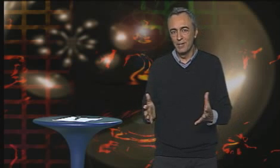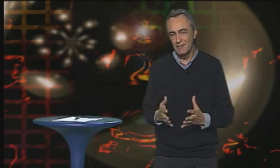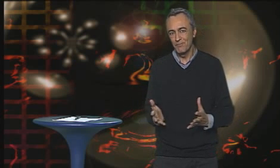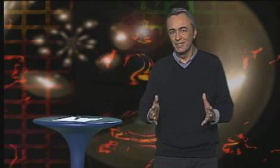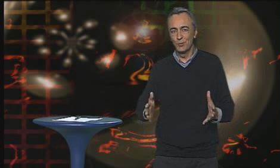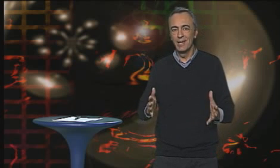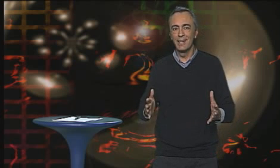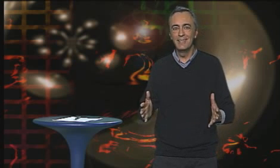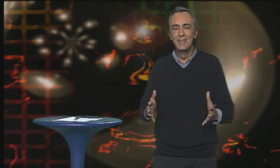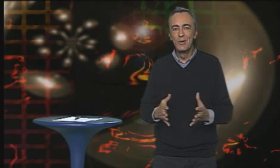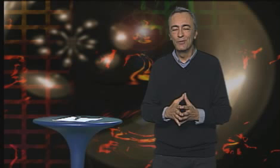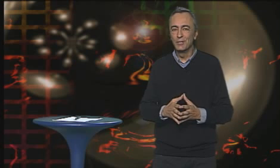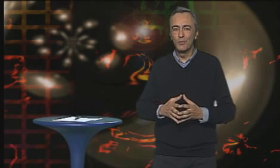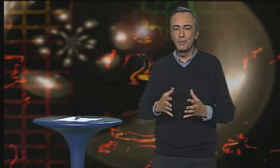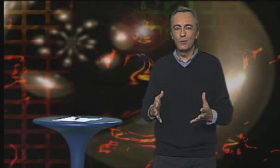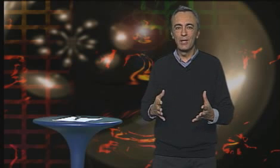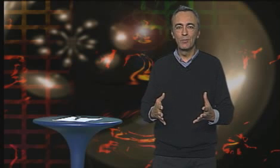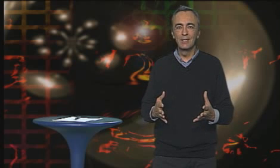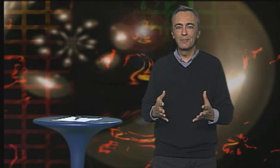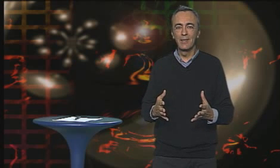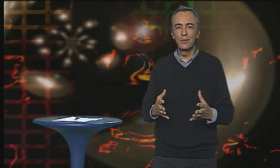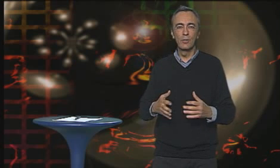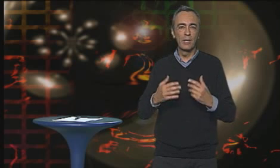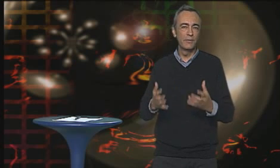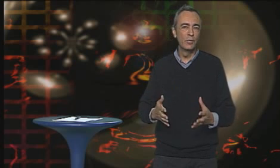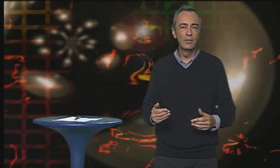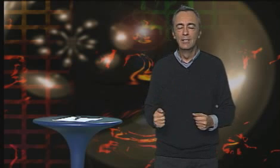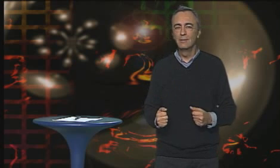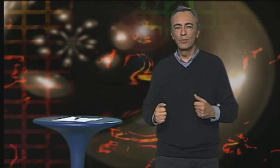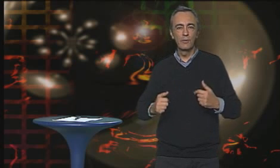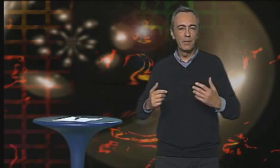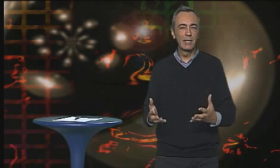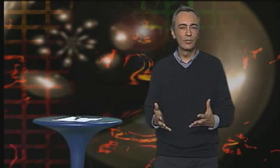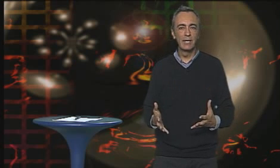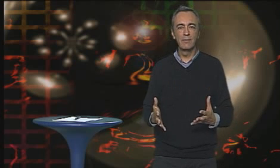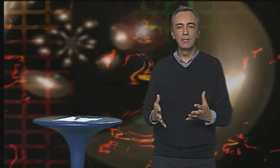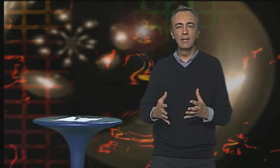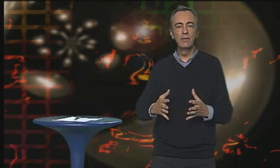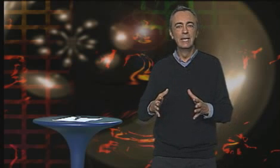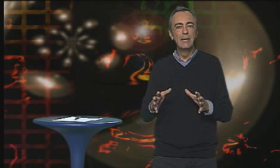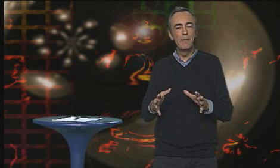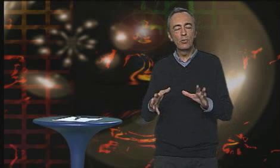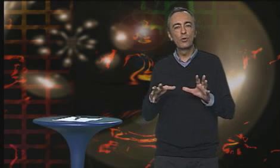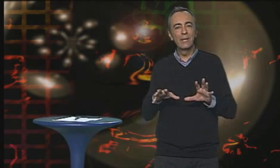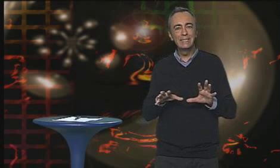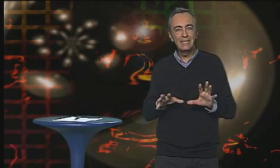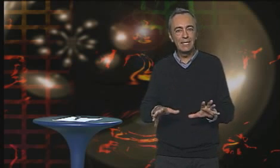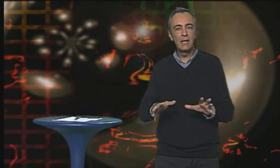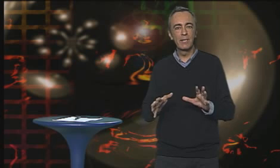muy bien estudié ahí un centro muy preocupado por el tema de coeducación de Educación para la tolerancia en fin pero sobre este tema y para